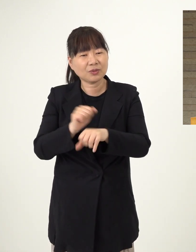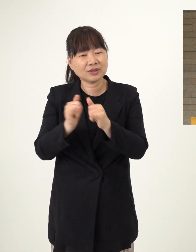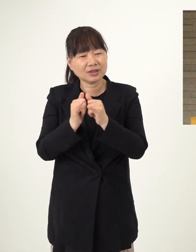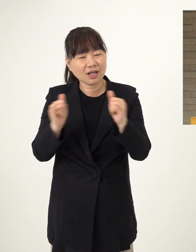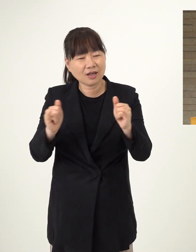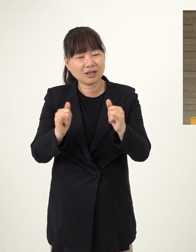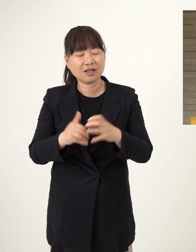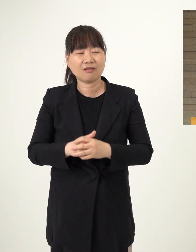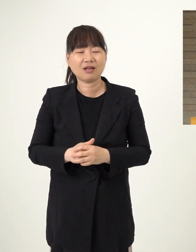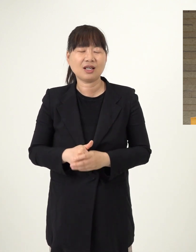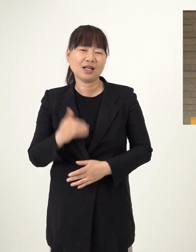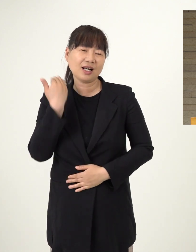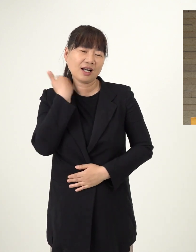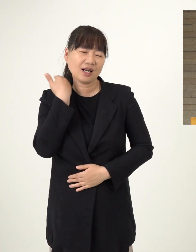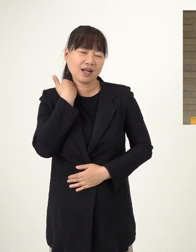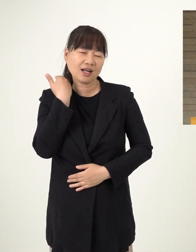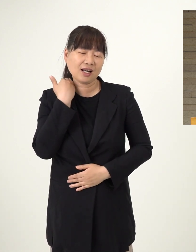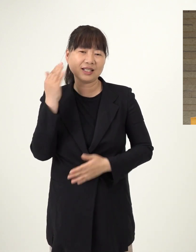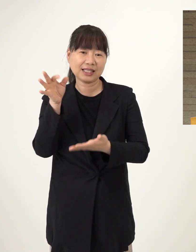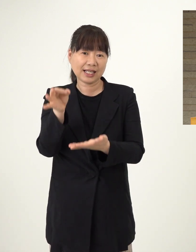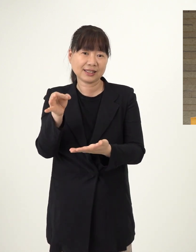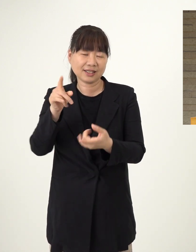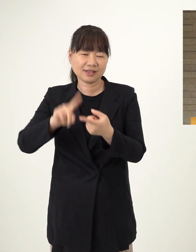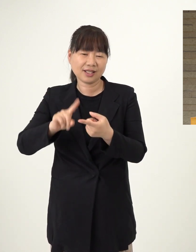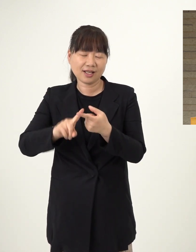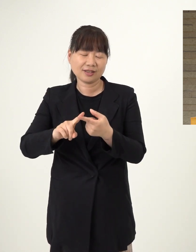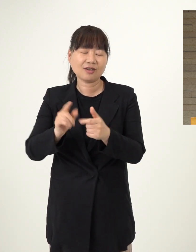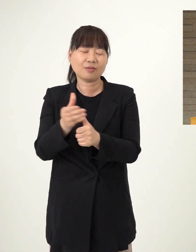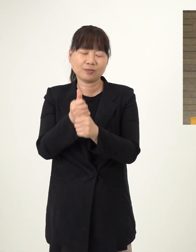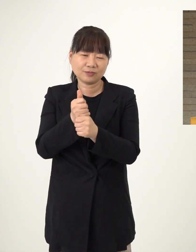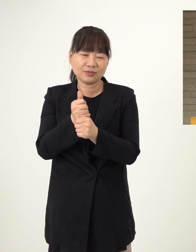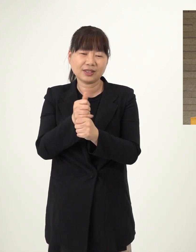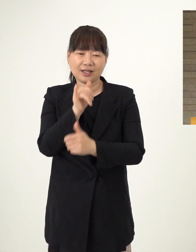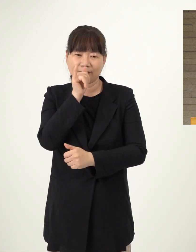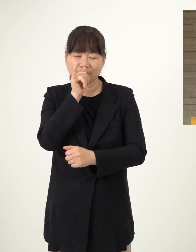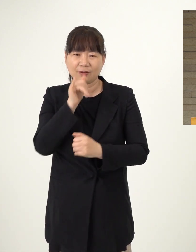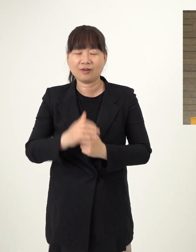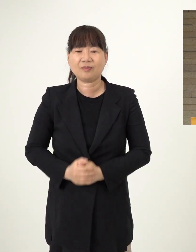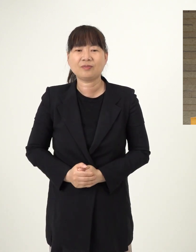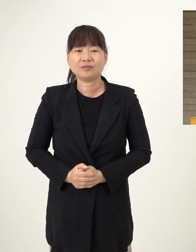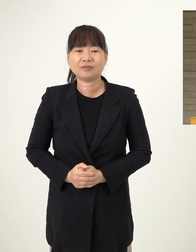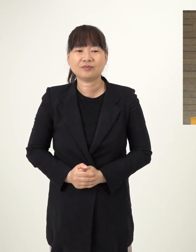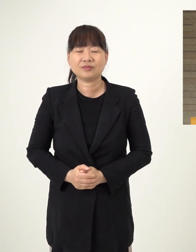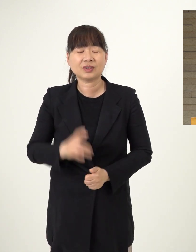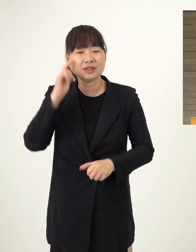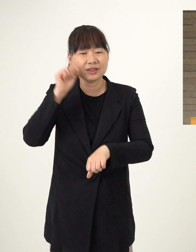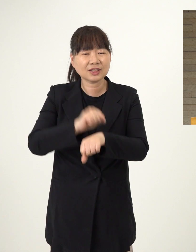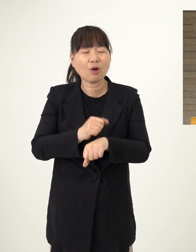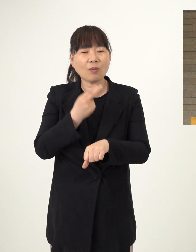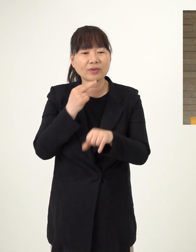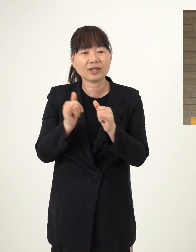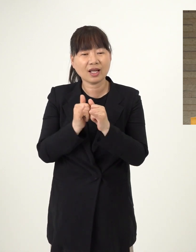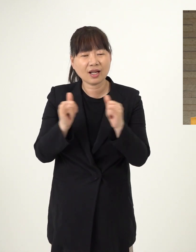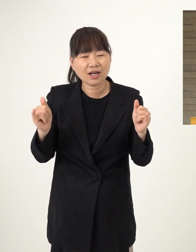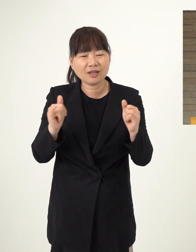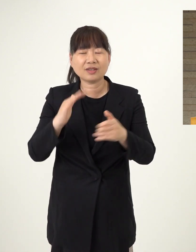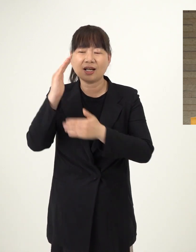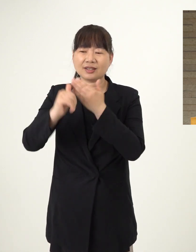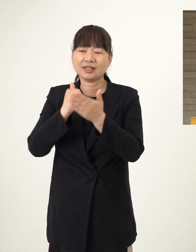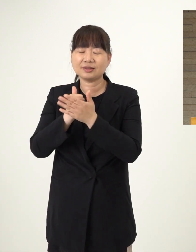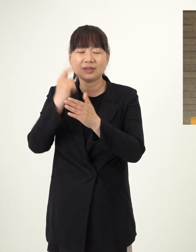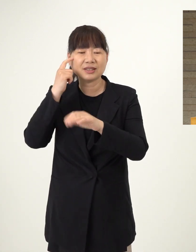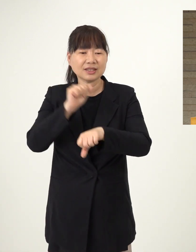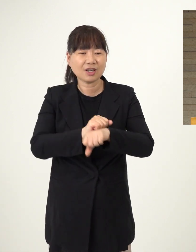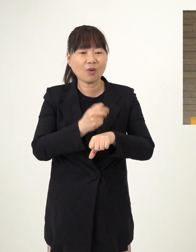그 보이지 않는 가치를 안 놓치죠. 근데 지혜롭지 못한 사람은, 하나님의 지혜가